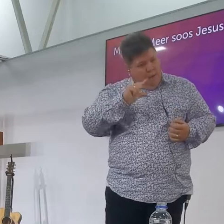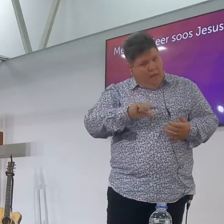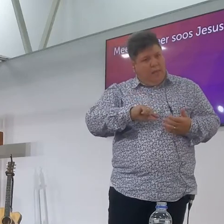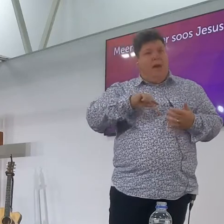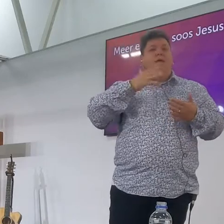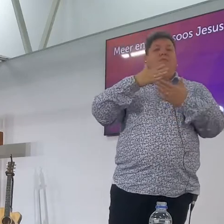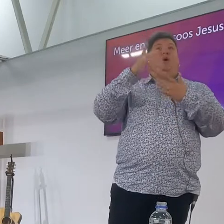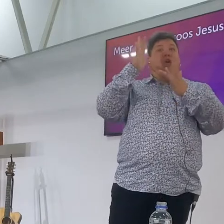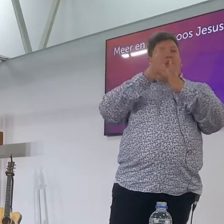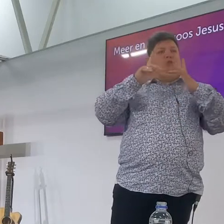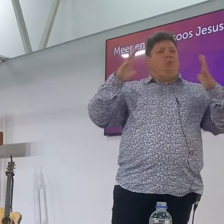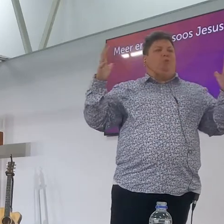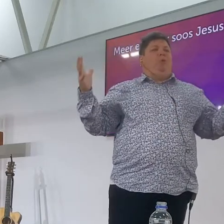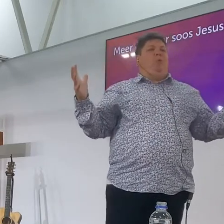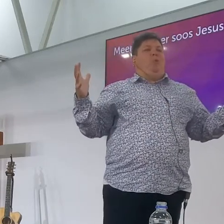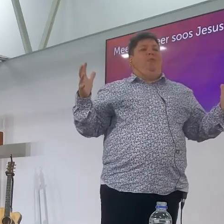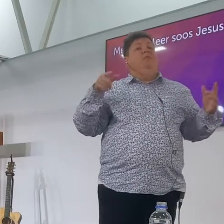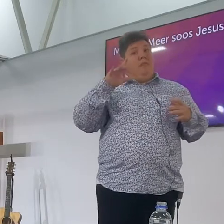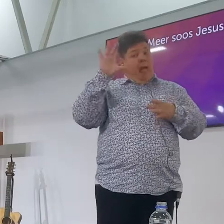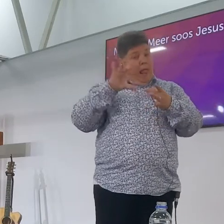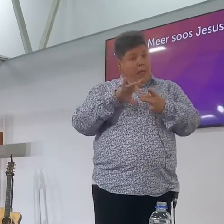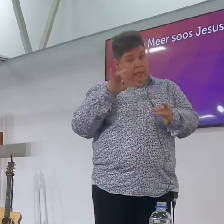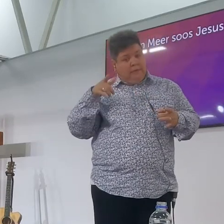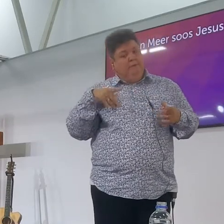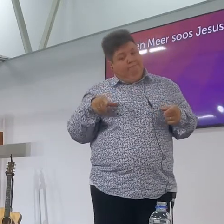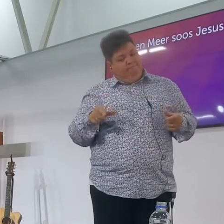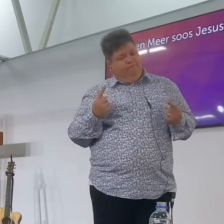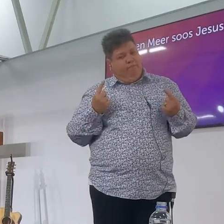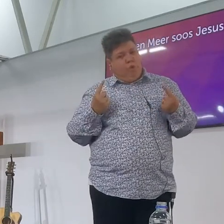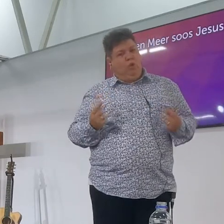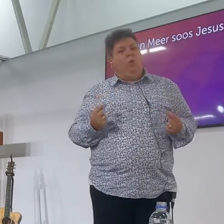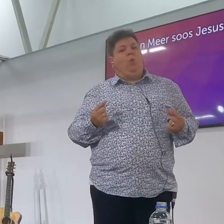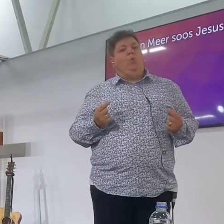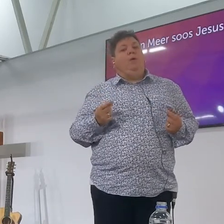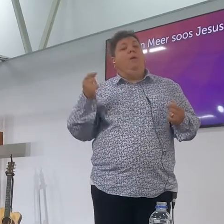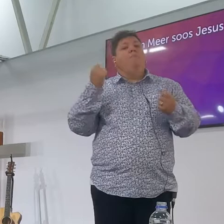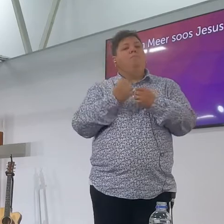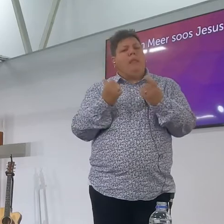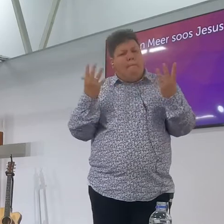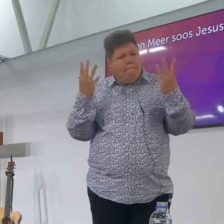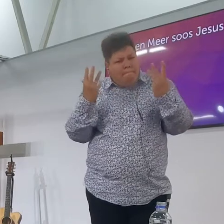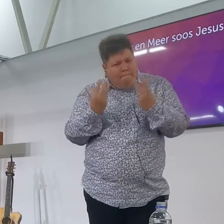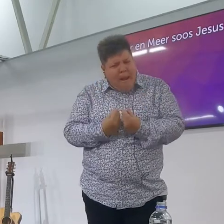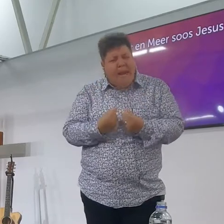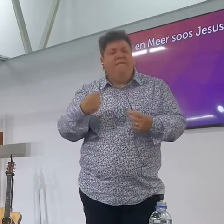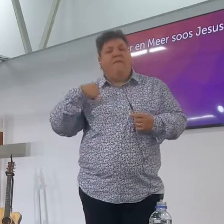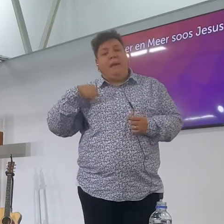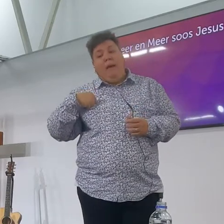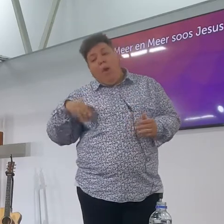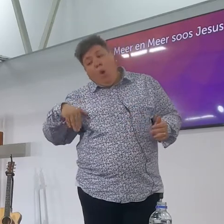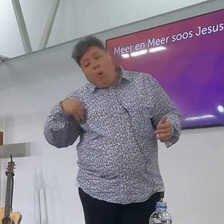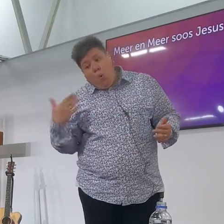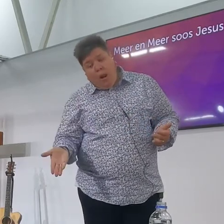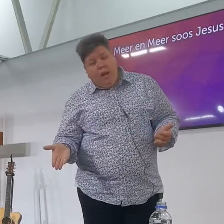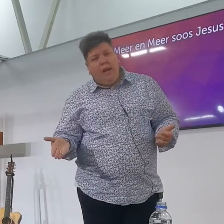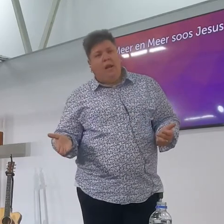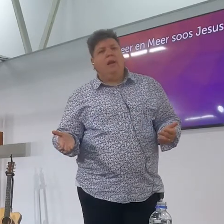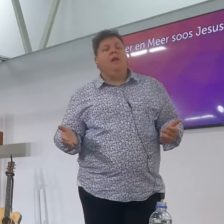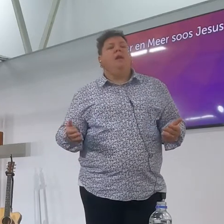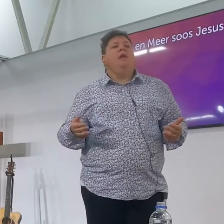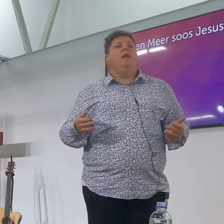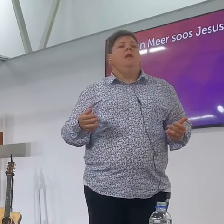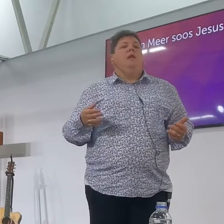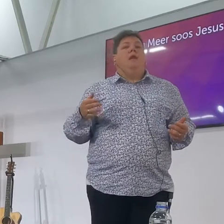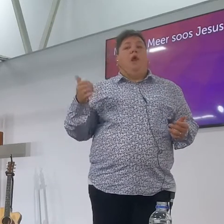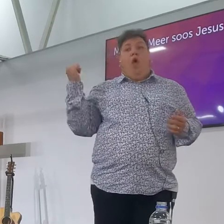word. En dit is die ding wat die Heilige Gees in my en jou lewe wil doen. Daar moet minder van my oorbly, daar moet al minder en al minder en al minder van